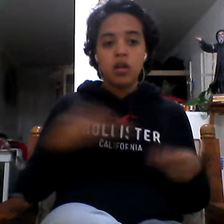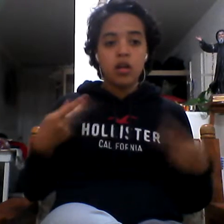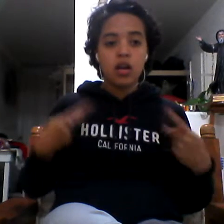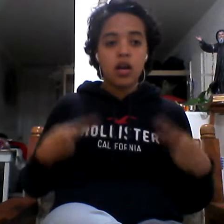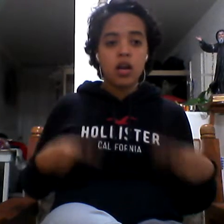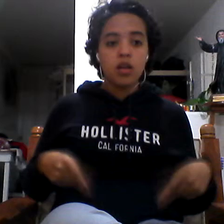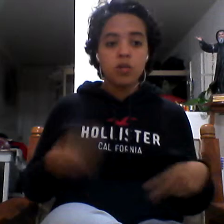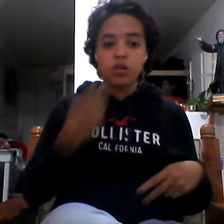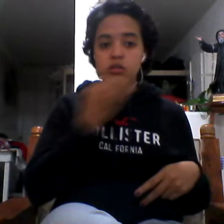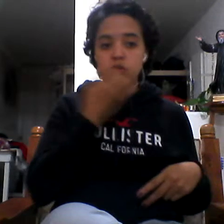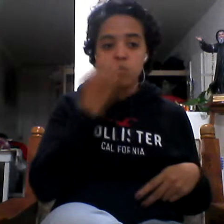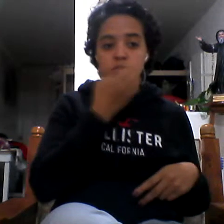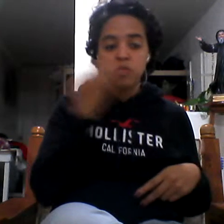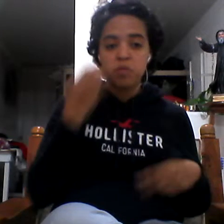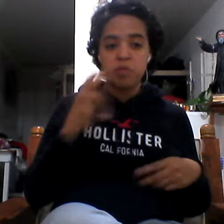Llegar a la educación no pueden,